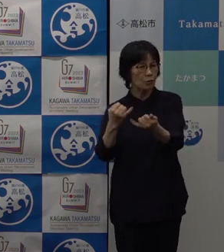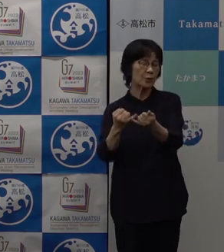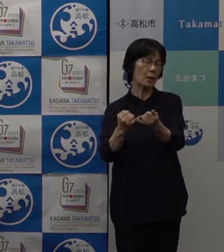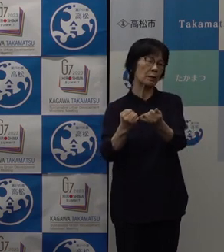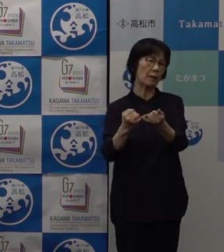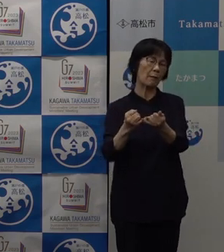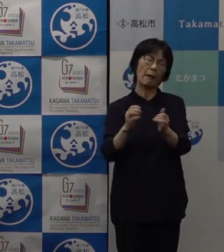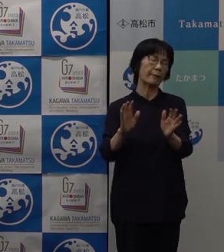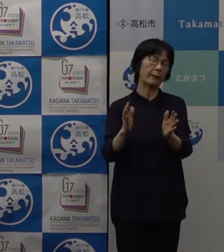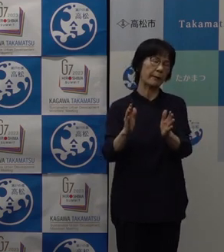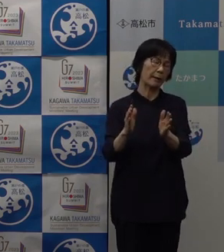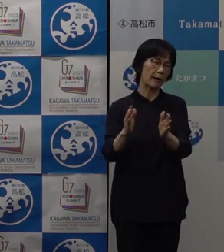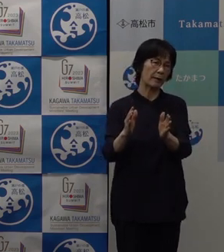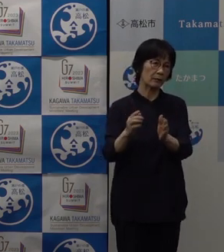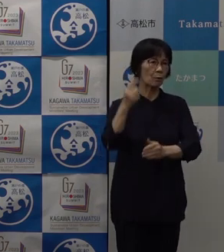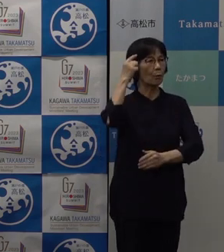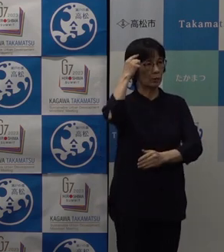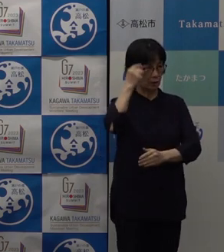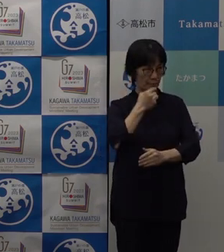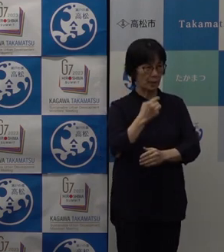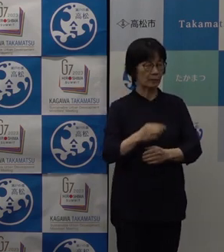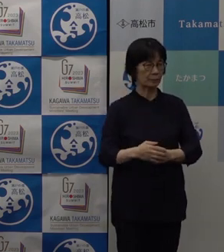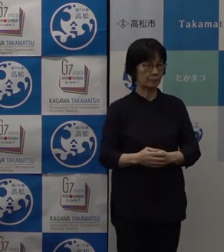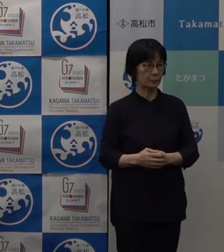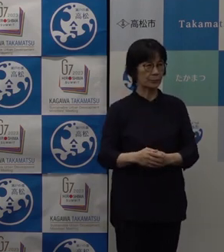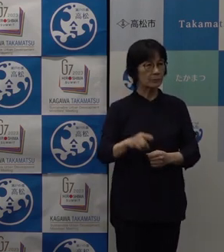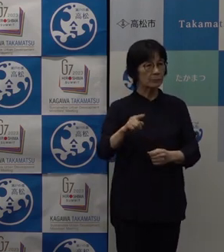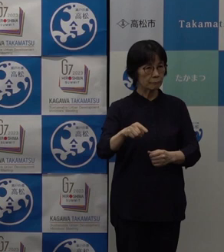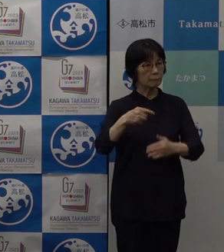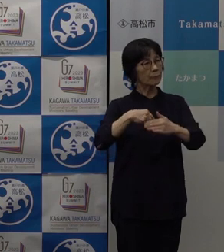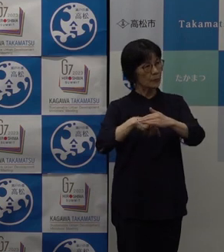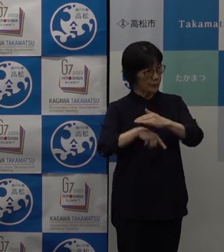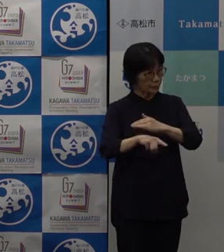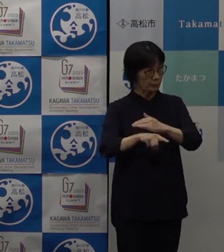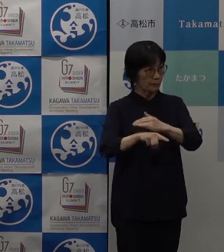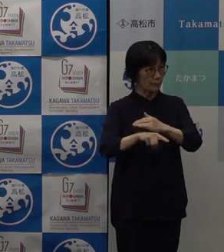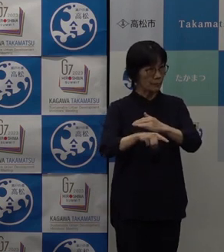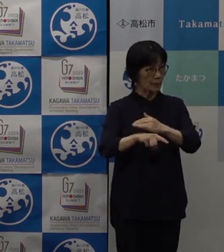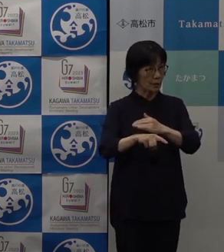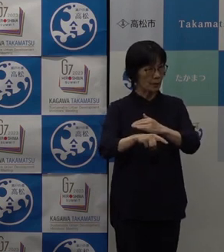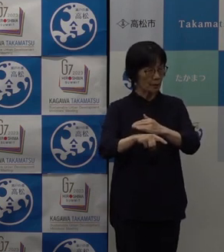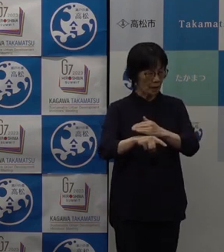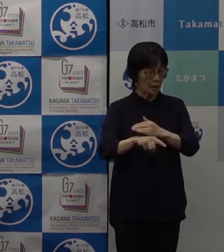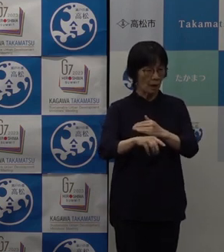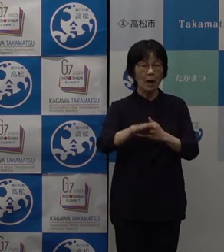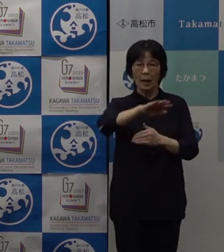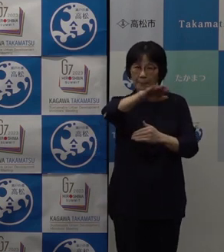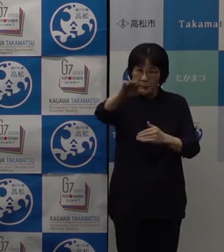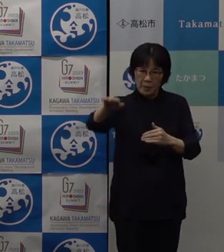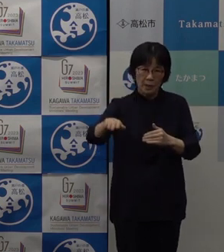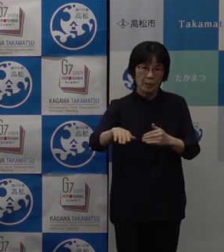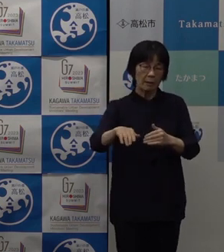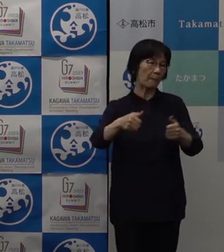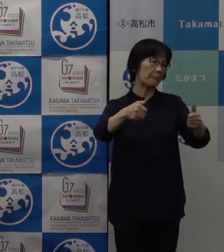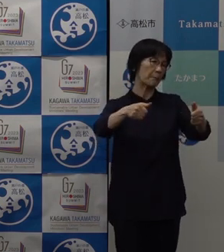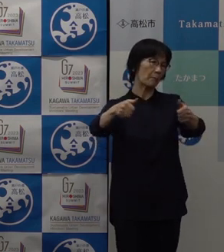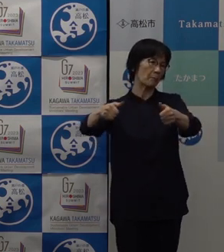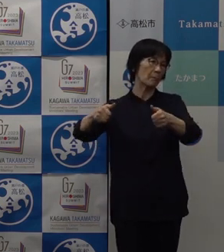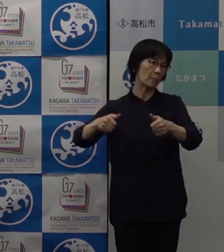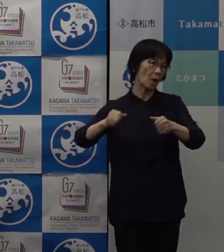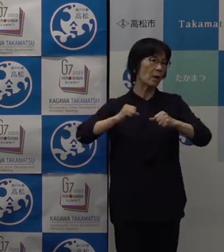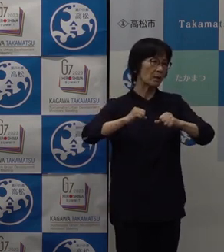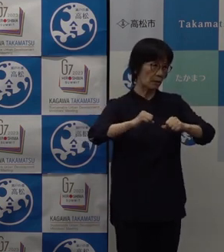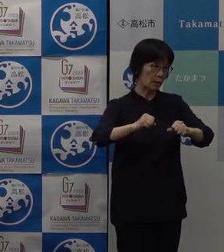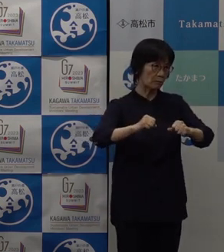ならないというふうに思っておりますので、まあ、そういう意味ではある程度市長は足並みを揃えてやるということは私